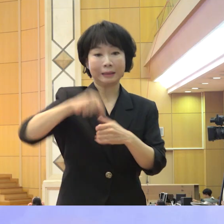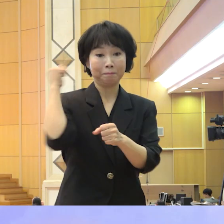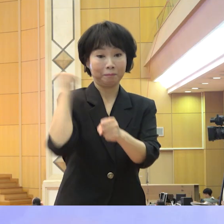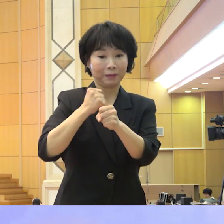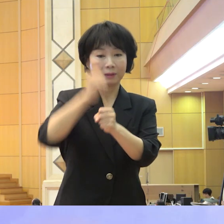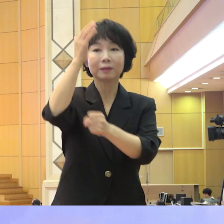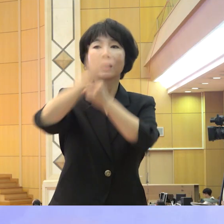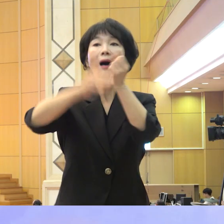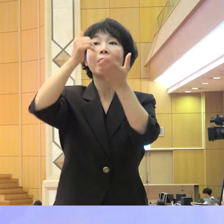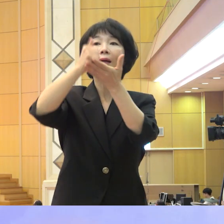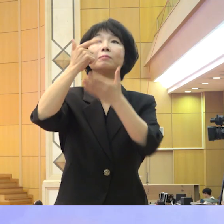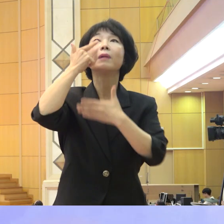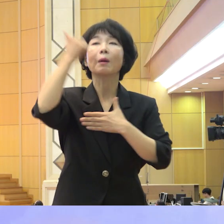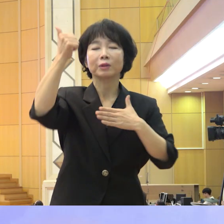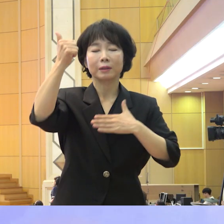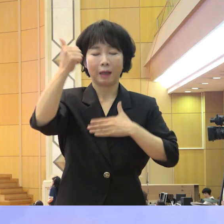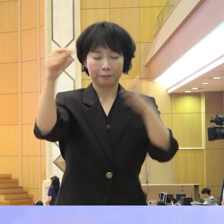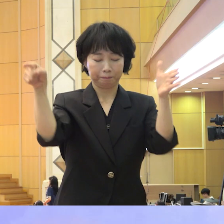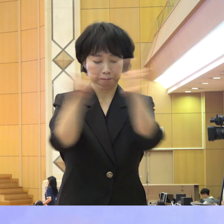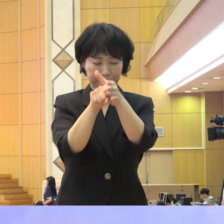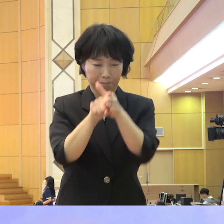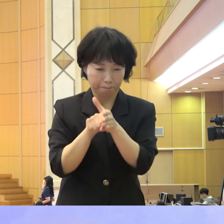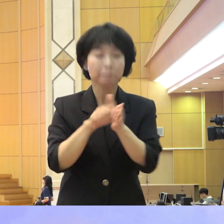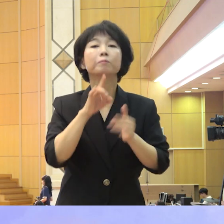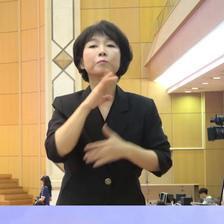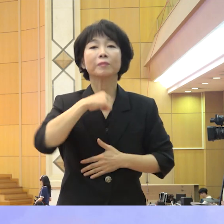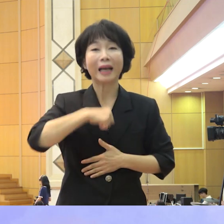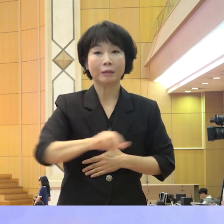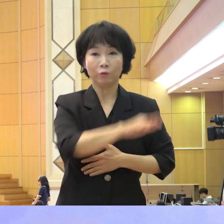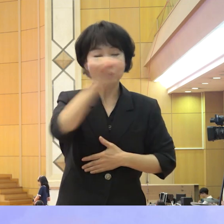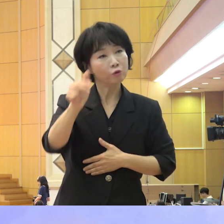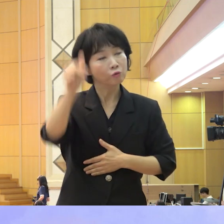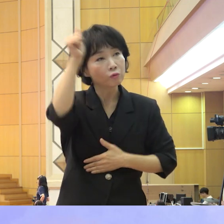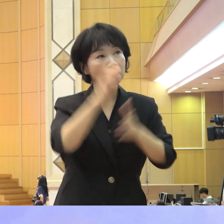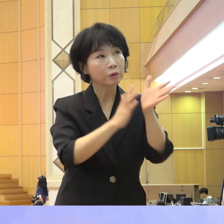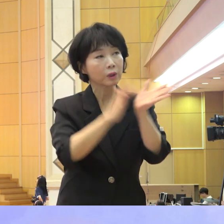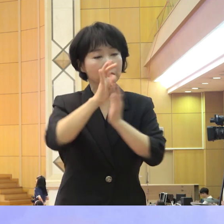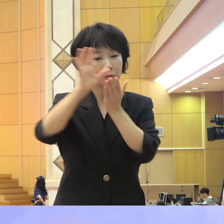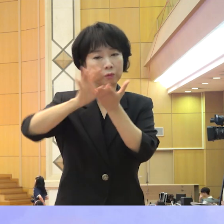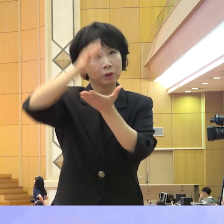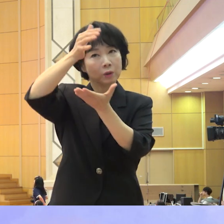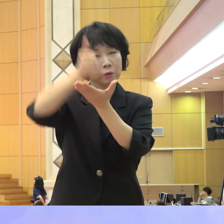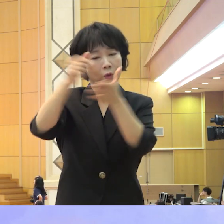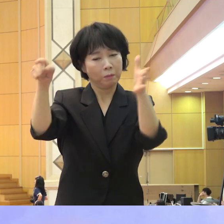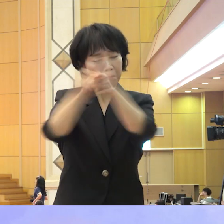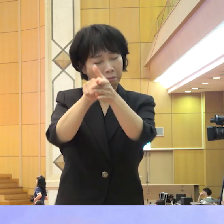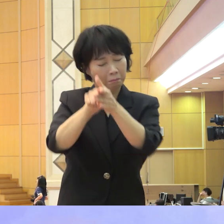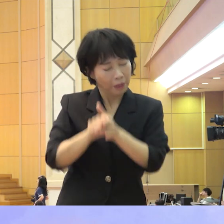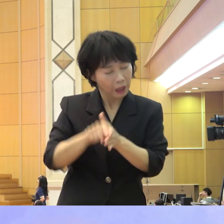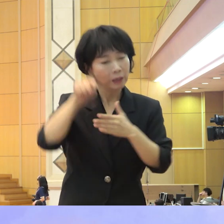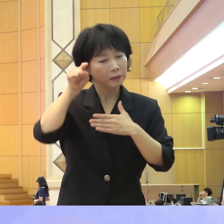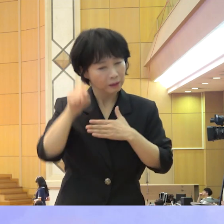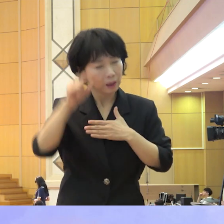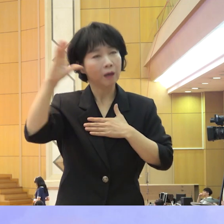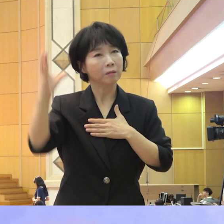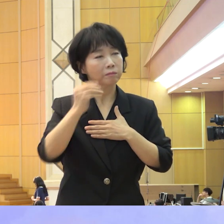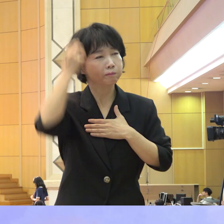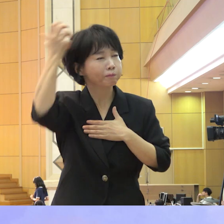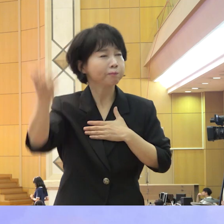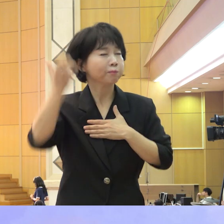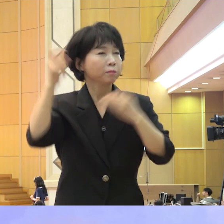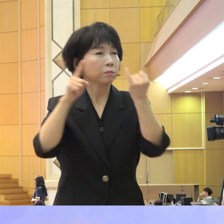만드신 하나님 아버지를 내가 믿사오며 그 외아들 우리 주 예수 그리스도를 믿사오니